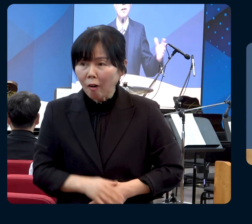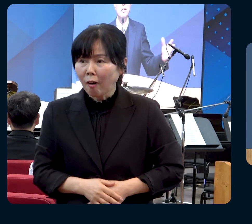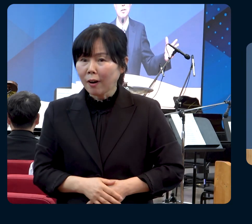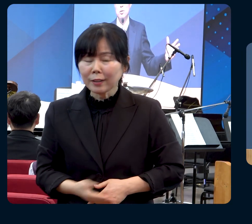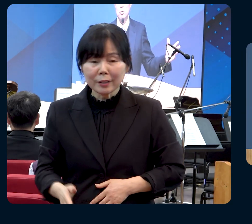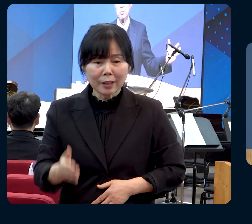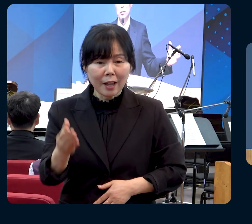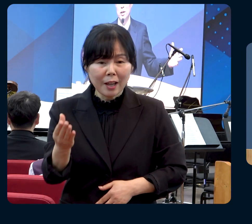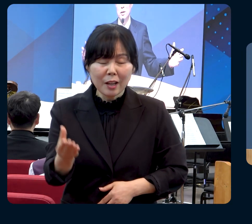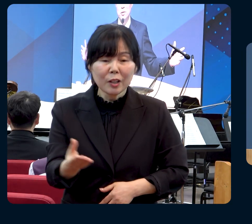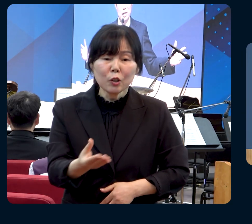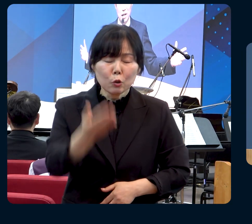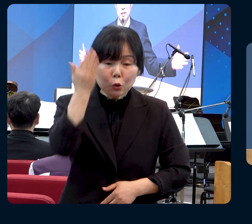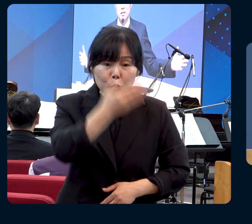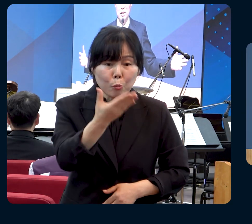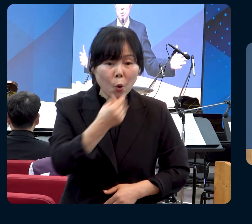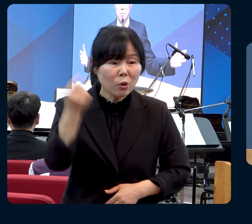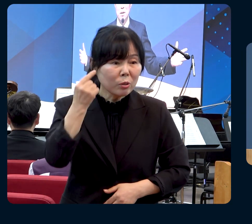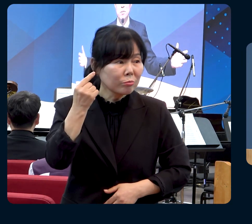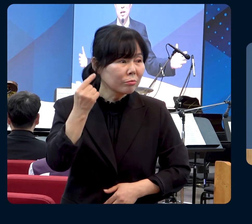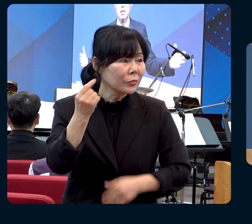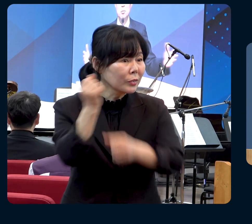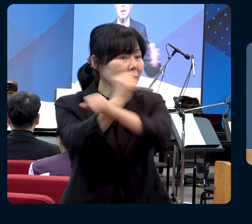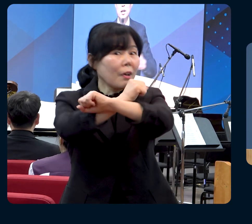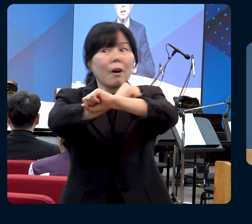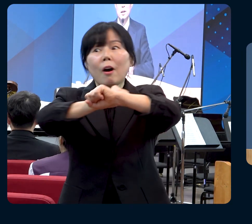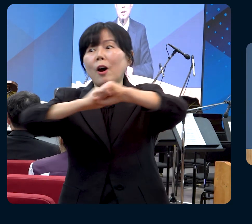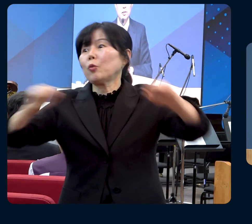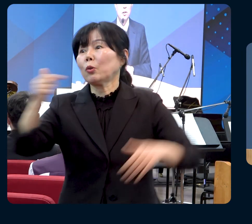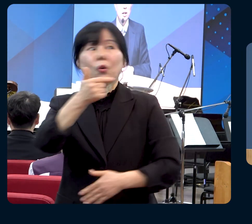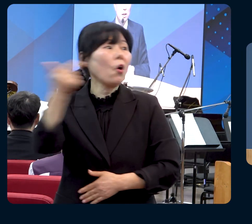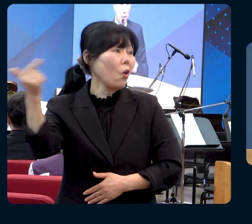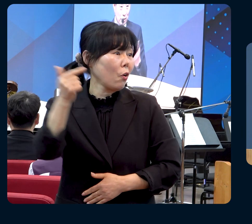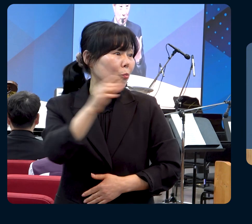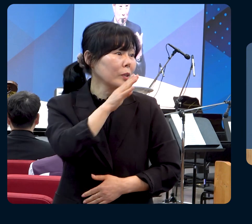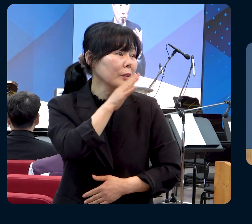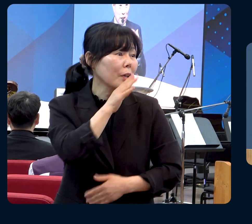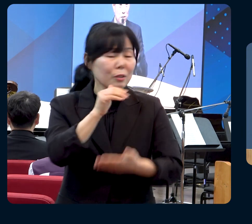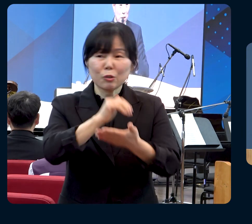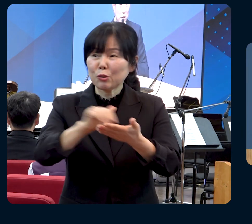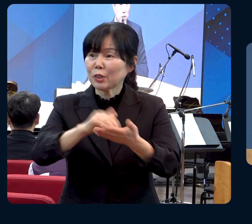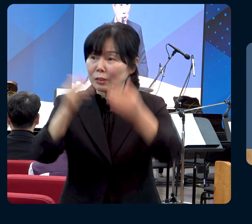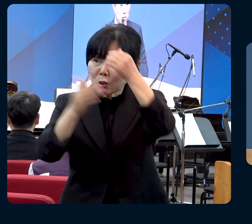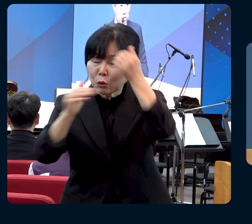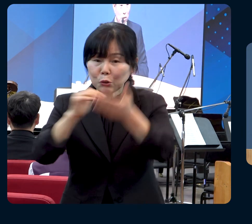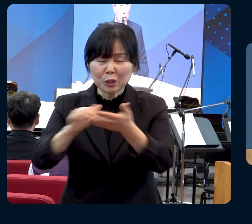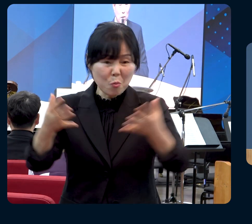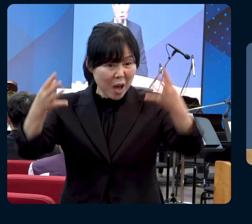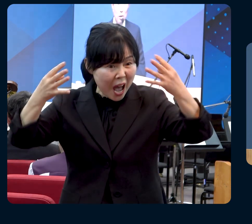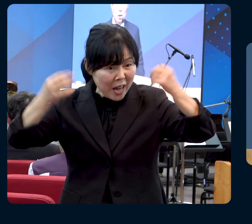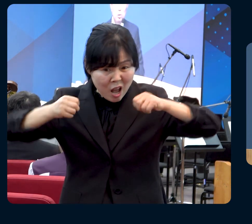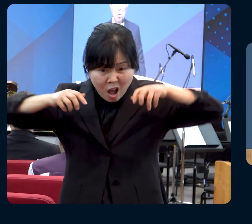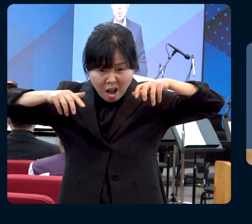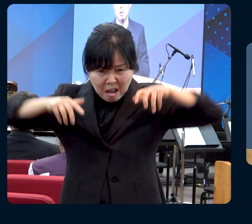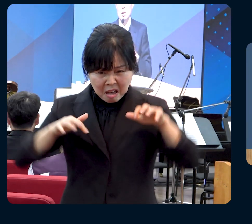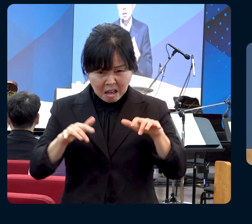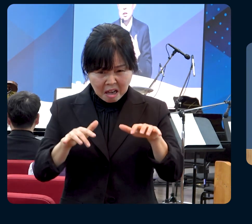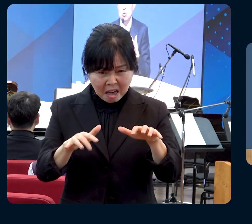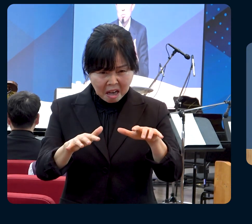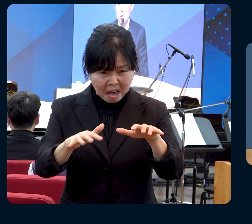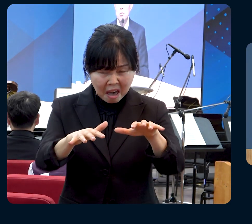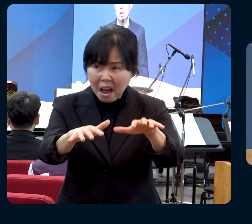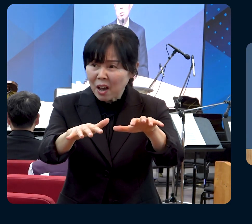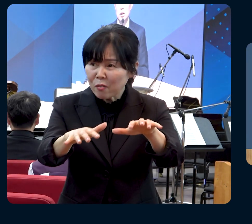근데 이 여의도 순복음교회가 굉장히 크잖아요. 몇만 명이 한꺼번에 들어가서 예배를 드리면서 또